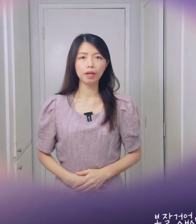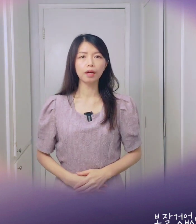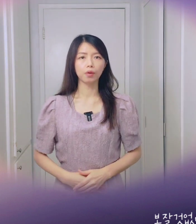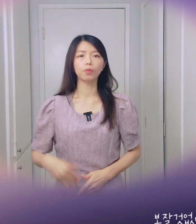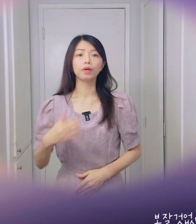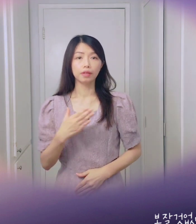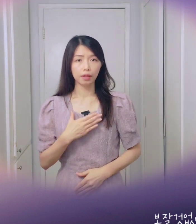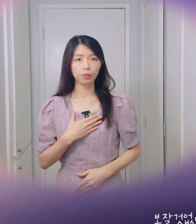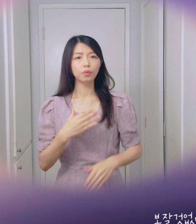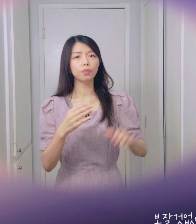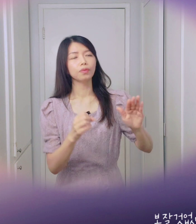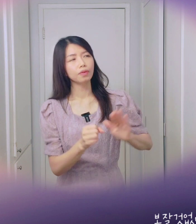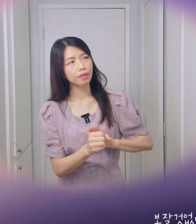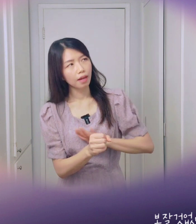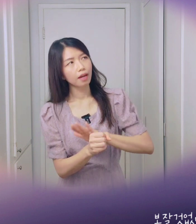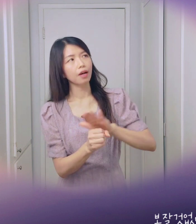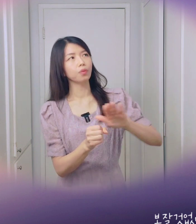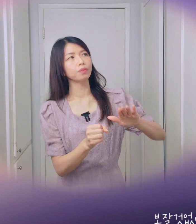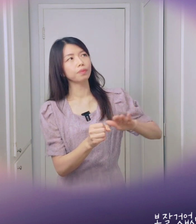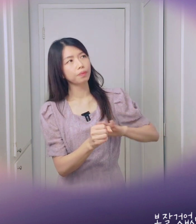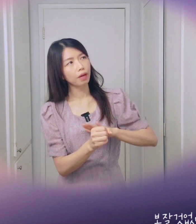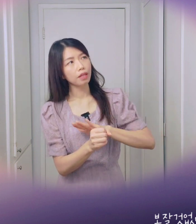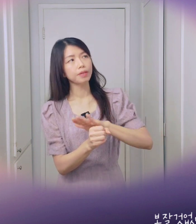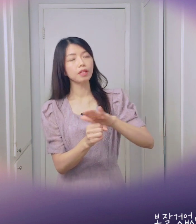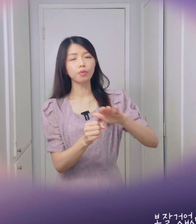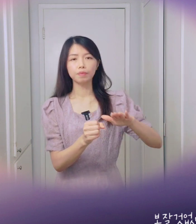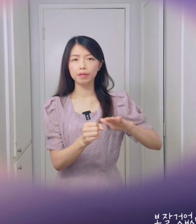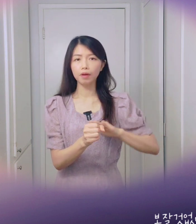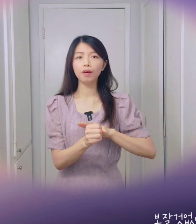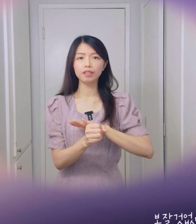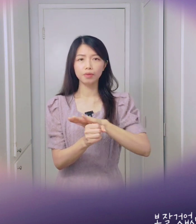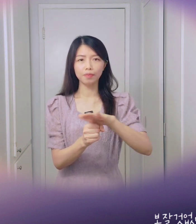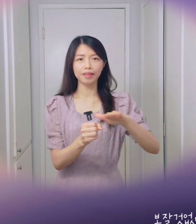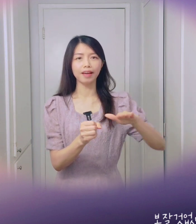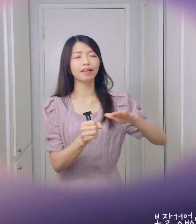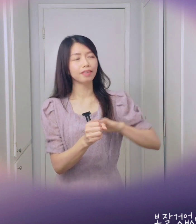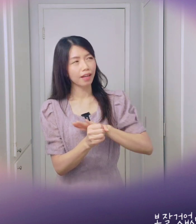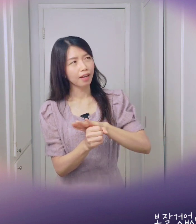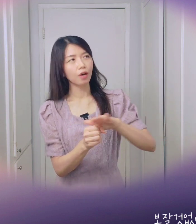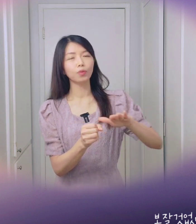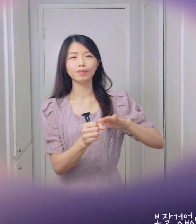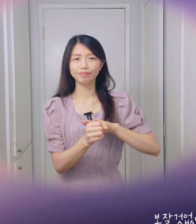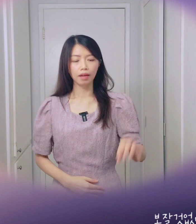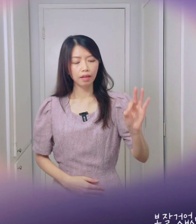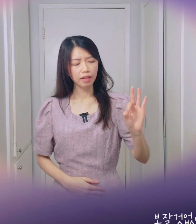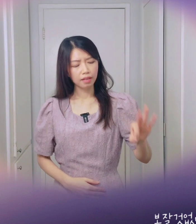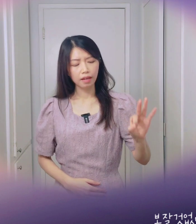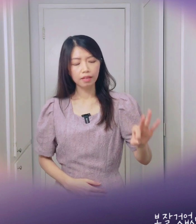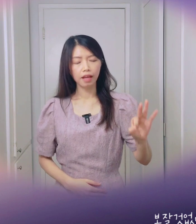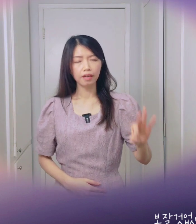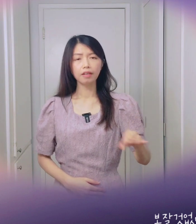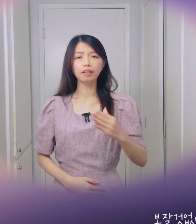나도 사랑하오. 나도 사랑하오. 하나님을 쳐다보시면서 하시면 됩니다. 사랑하오.